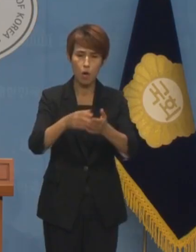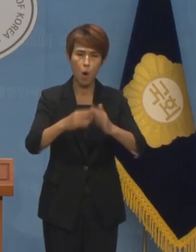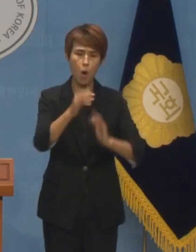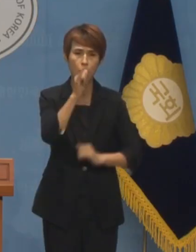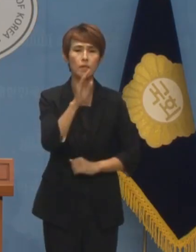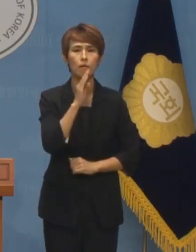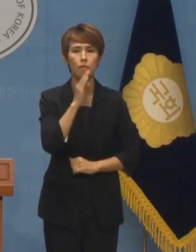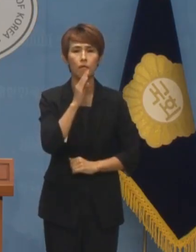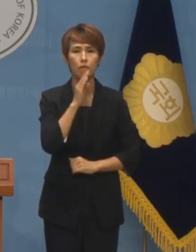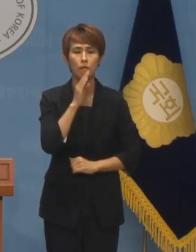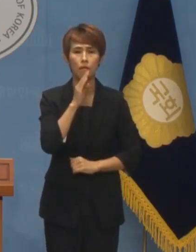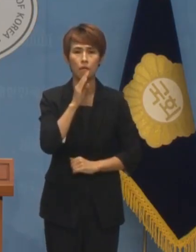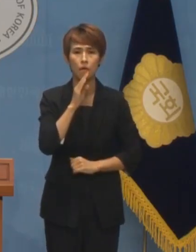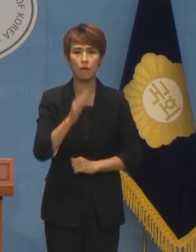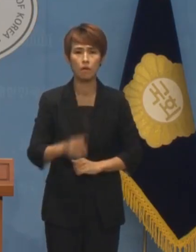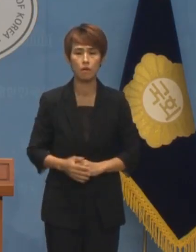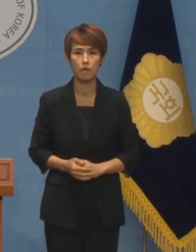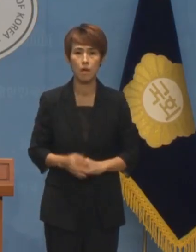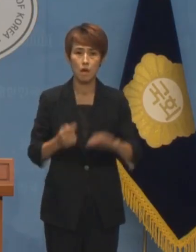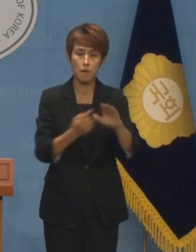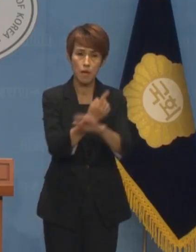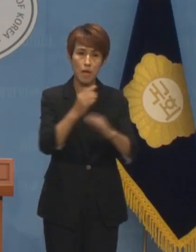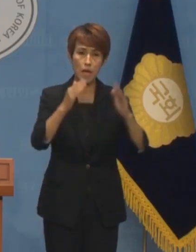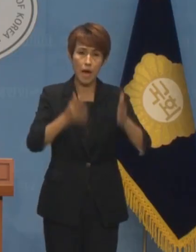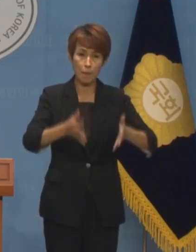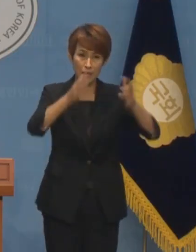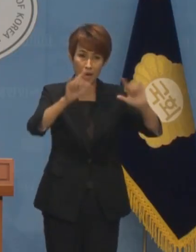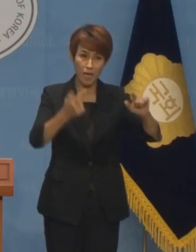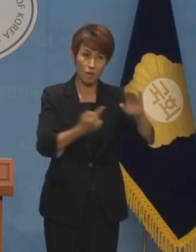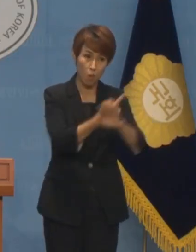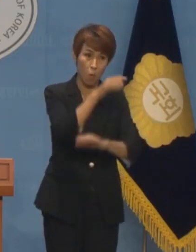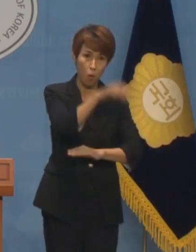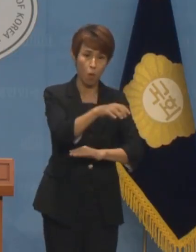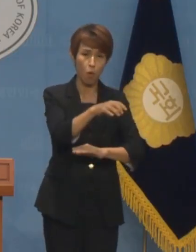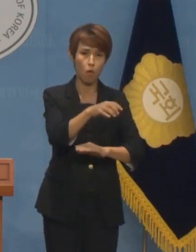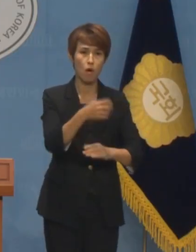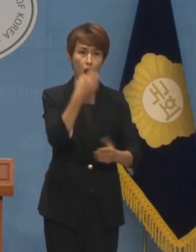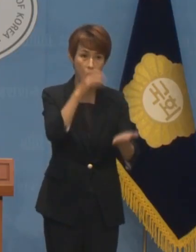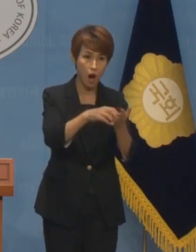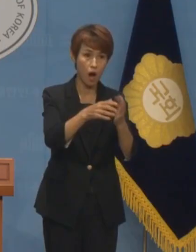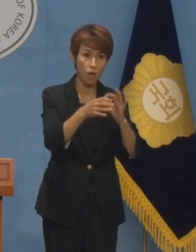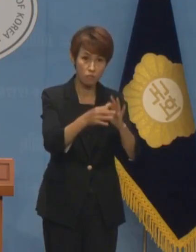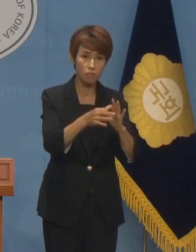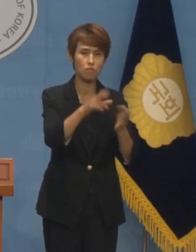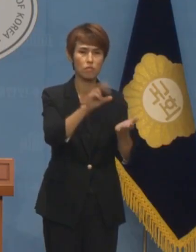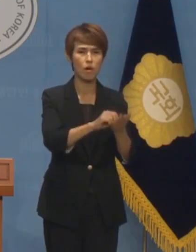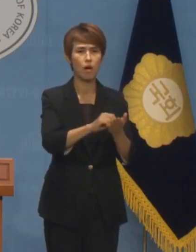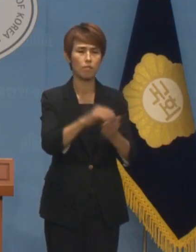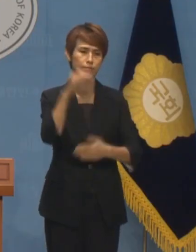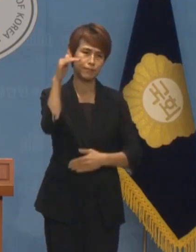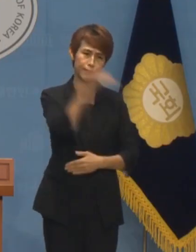회복됐지만 비아파트 인허가 물량은 여전히 감소세를 이어가고 있는 상황입니다.